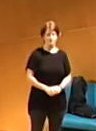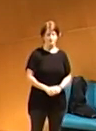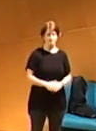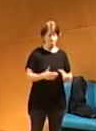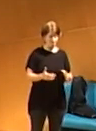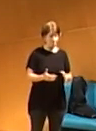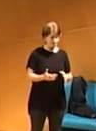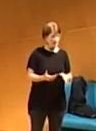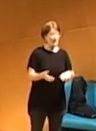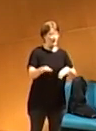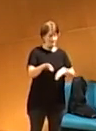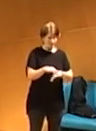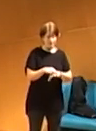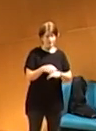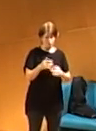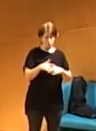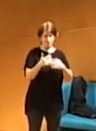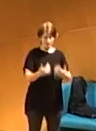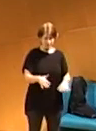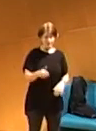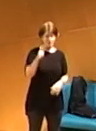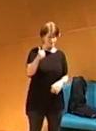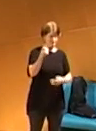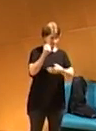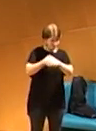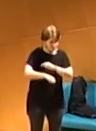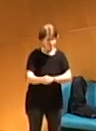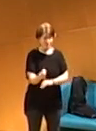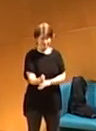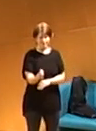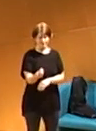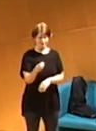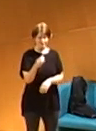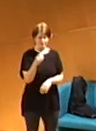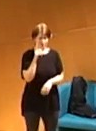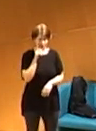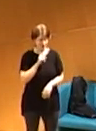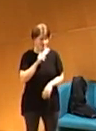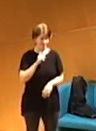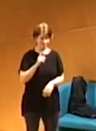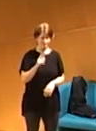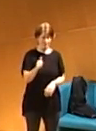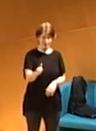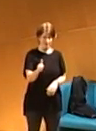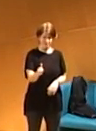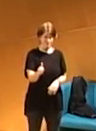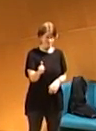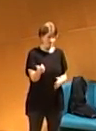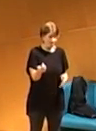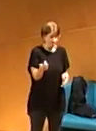Il s'est marié, il a une petite fille qui maintenant a 10 ans, qui n'a jamais vu son père